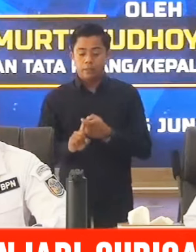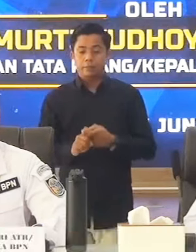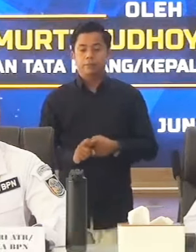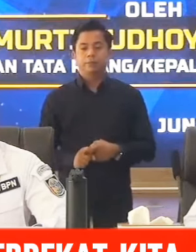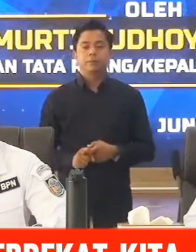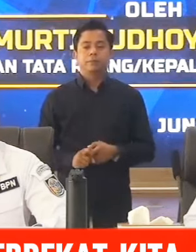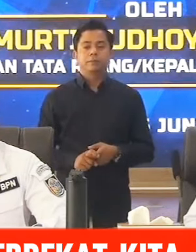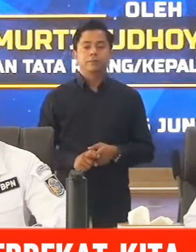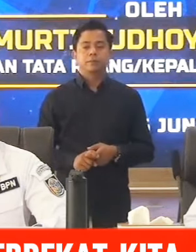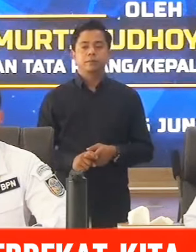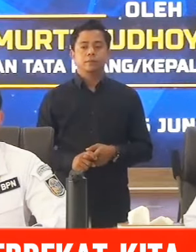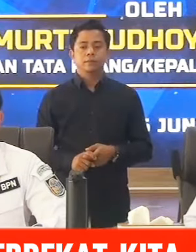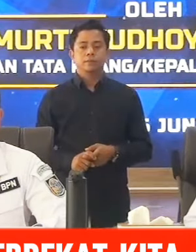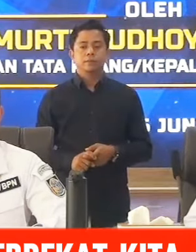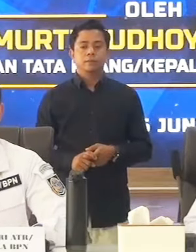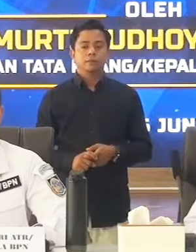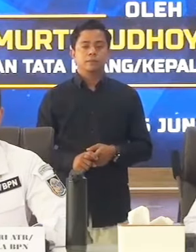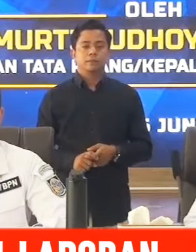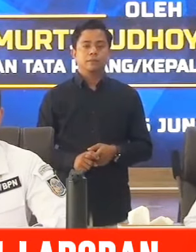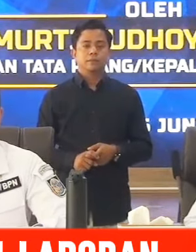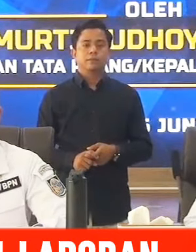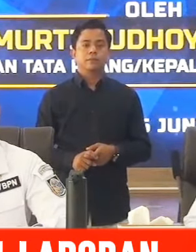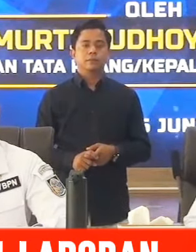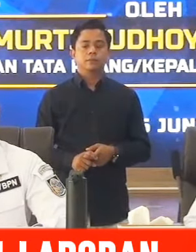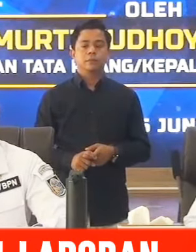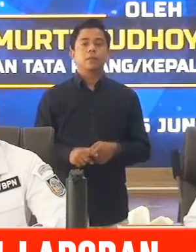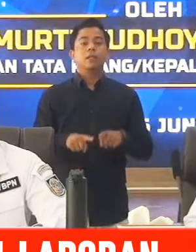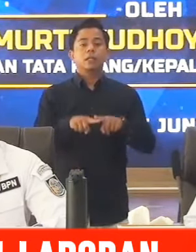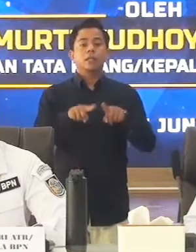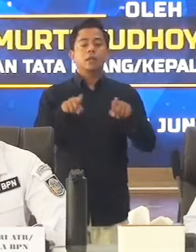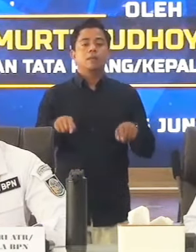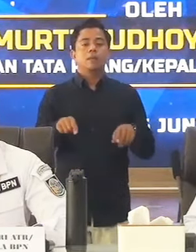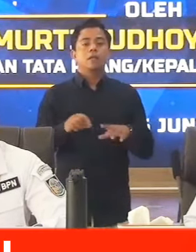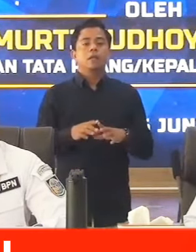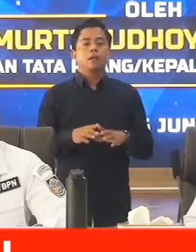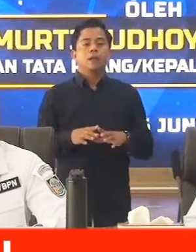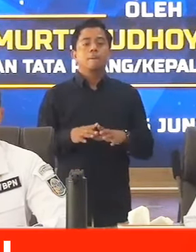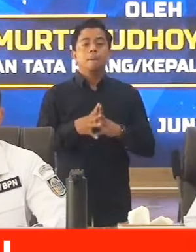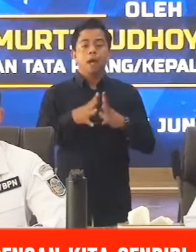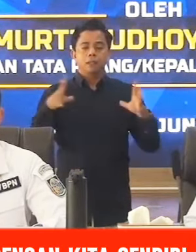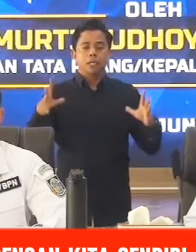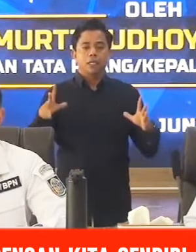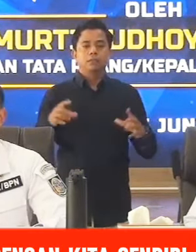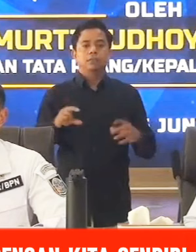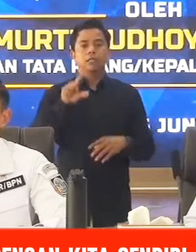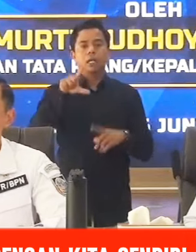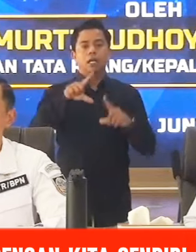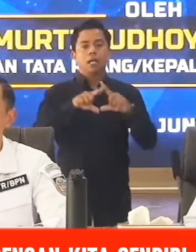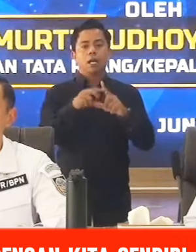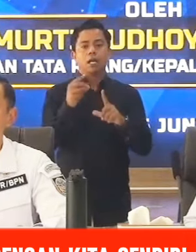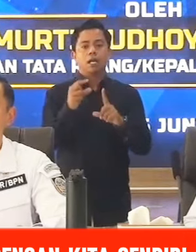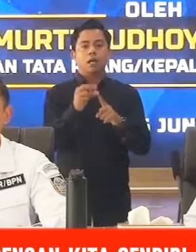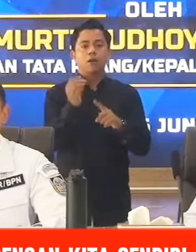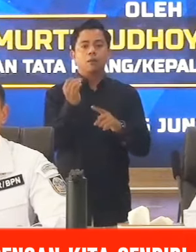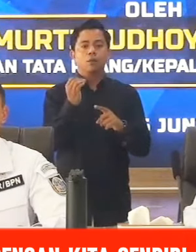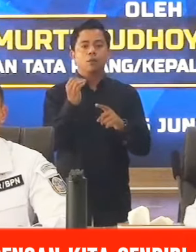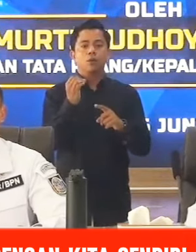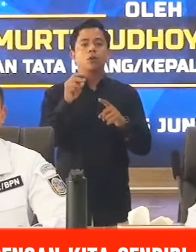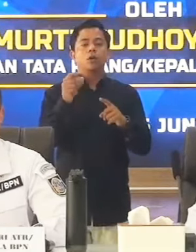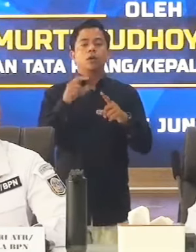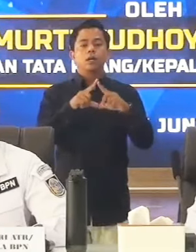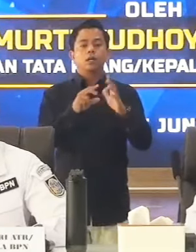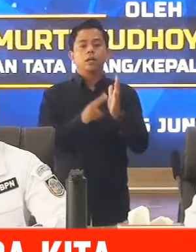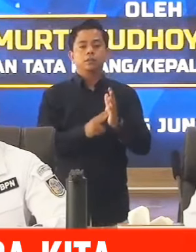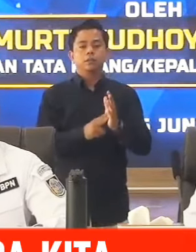menjadi curiga kepada orang-orang terdekat kita, tapi banyak sekali laporan itu diawali dari orang-orang yang terdekat dengan kita